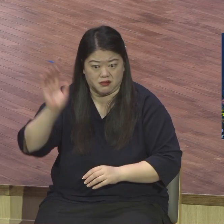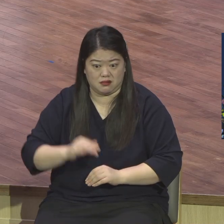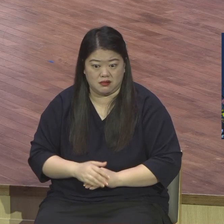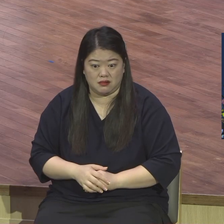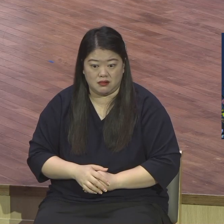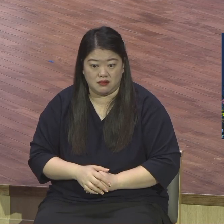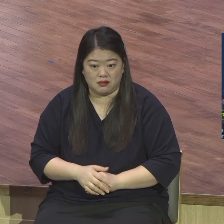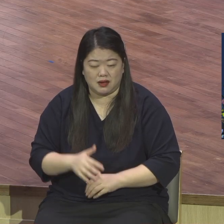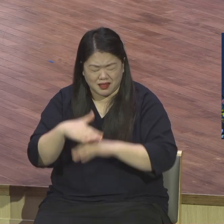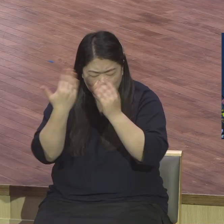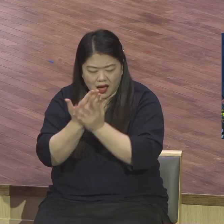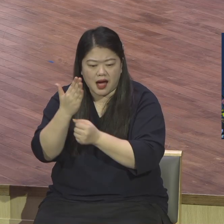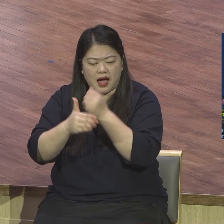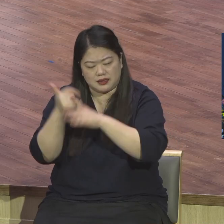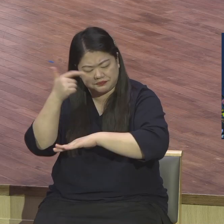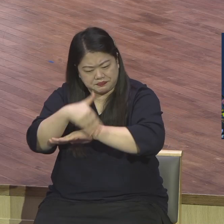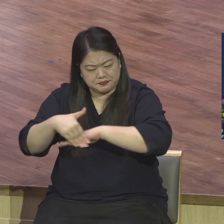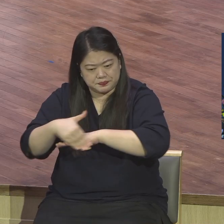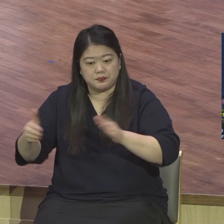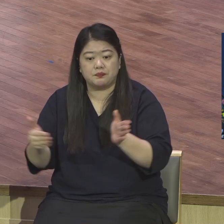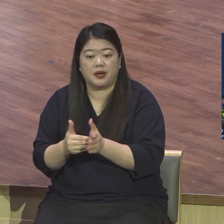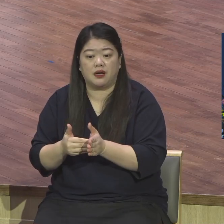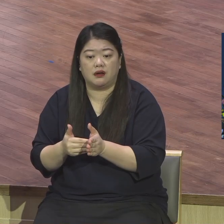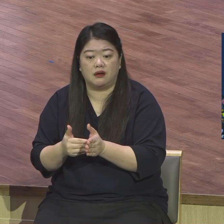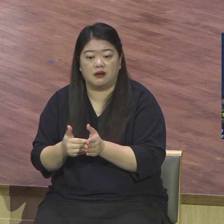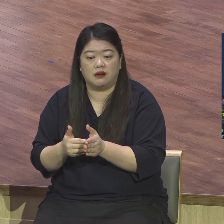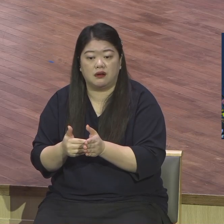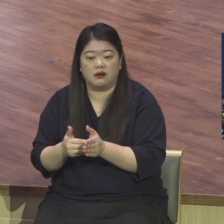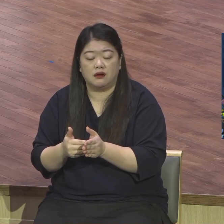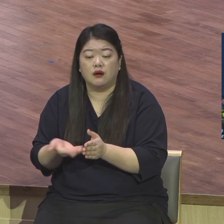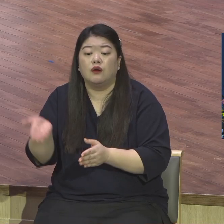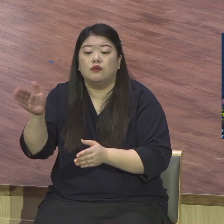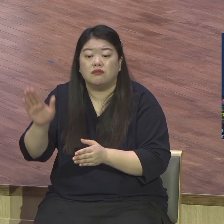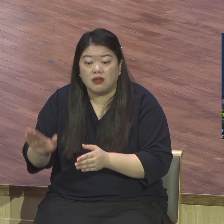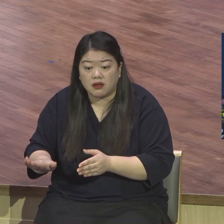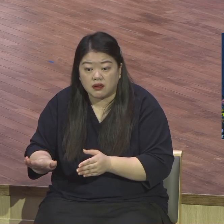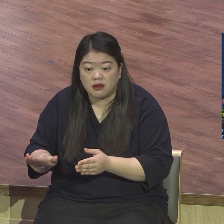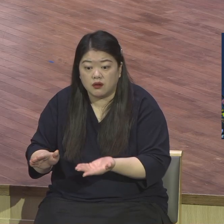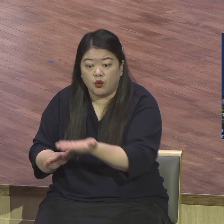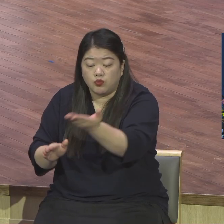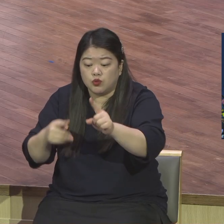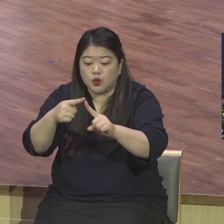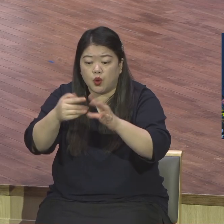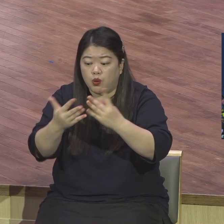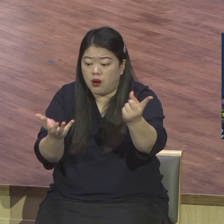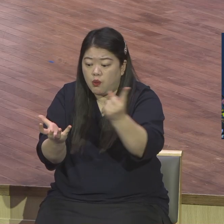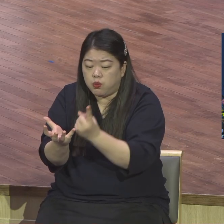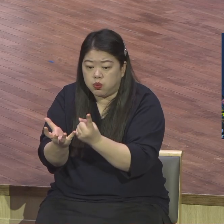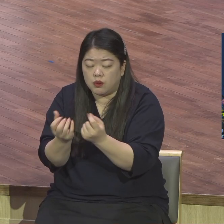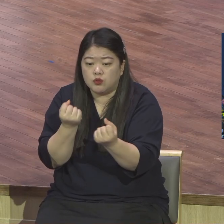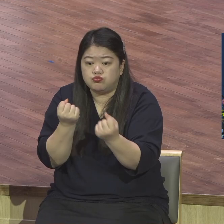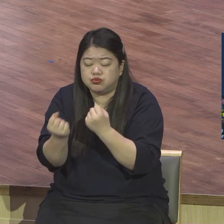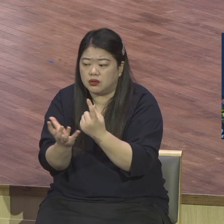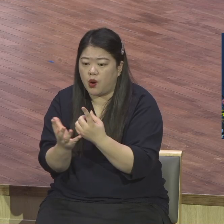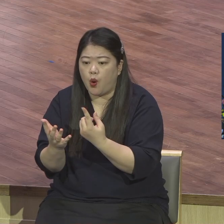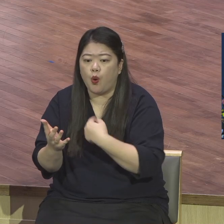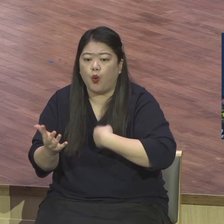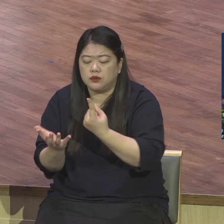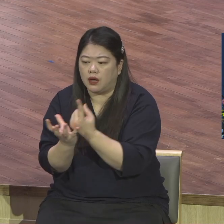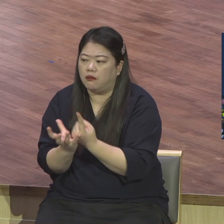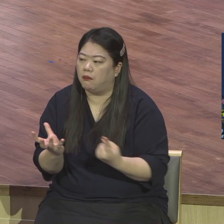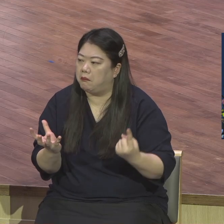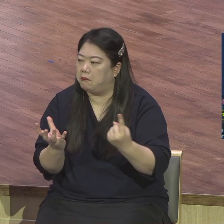이 교회가 받는 복을 여러분도 받으시기 바랍니다. 이 영적 반열에 같이 서야지 도태되면 억울하잖아요.